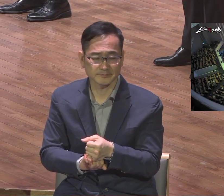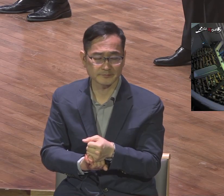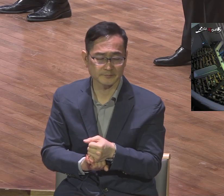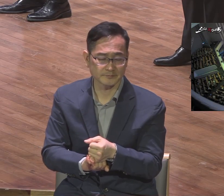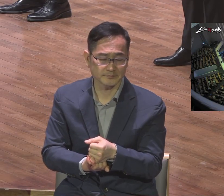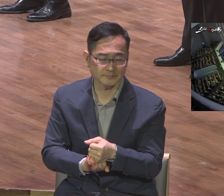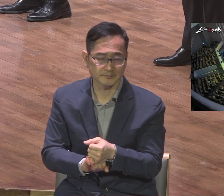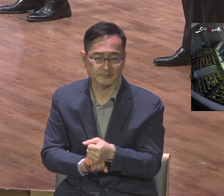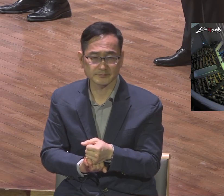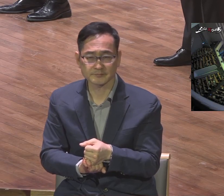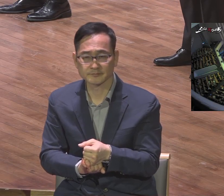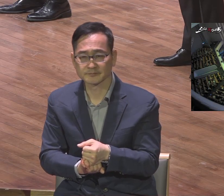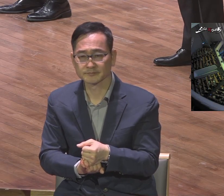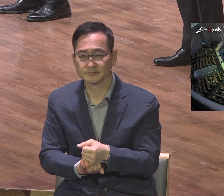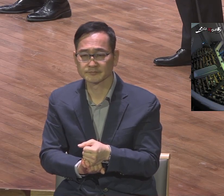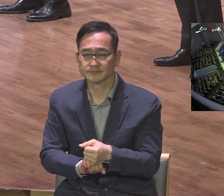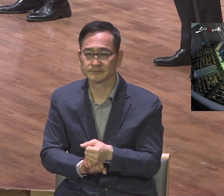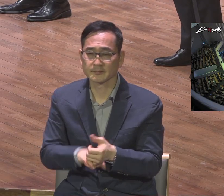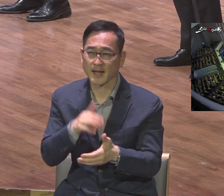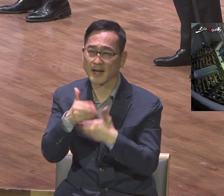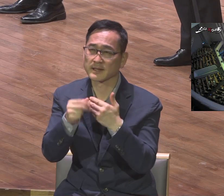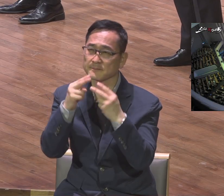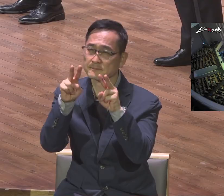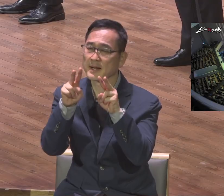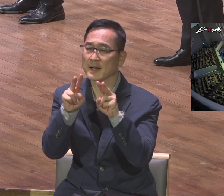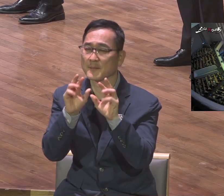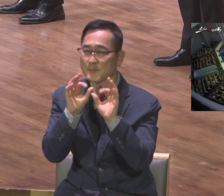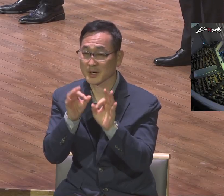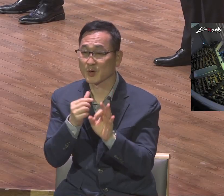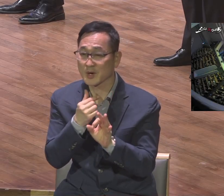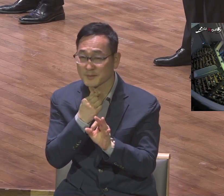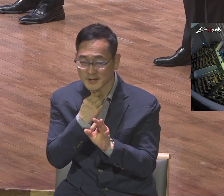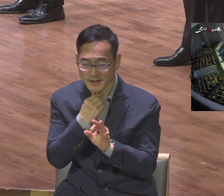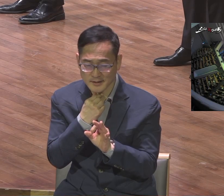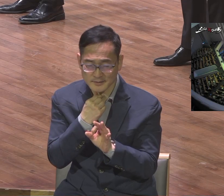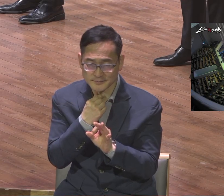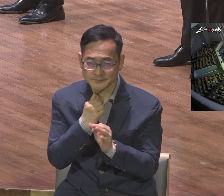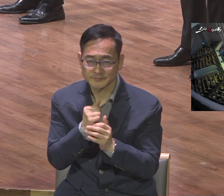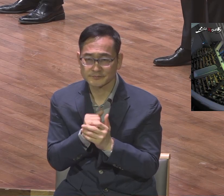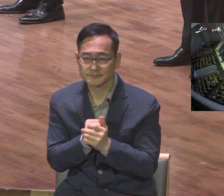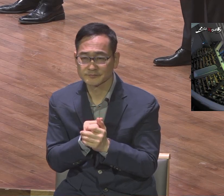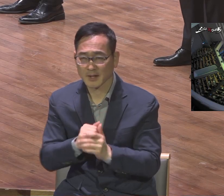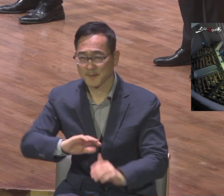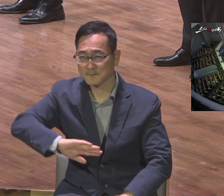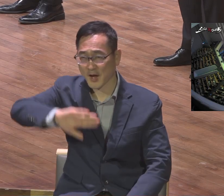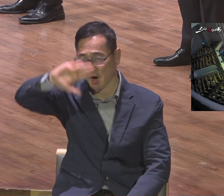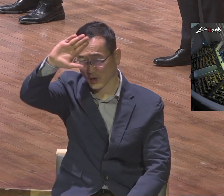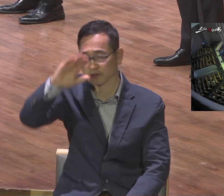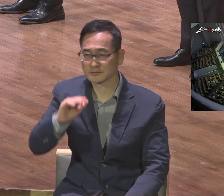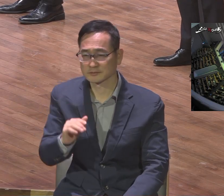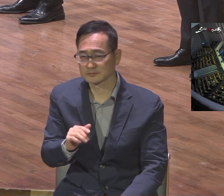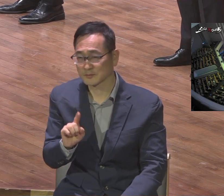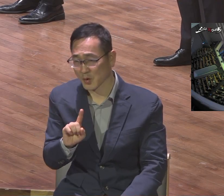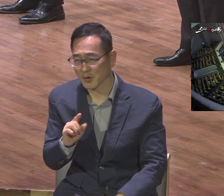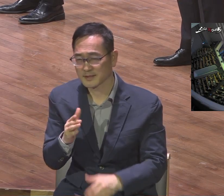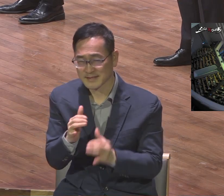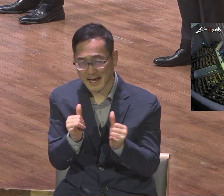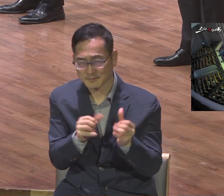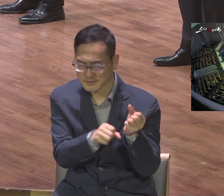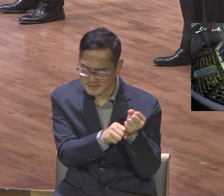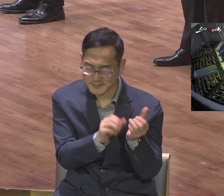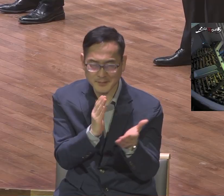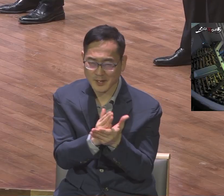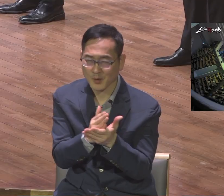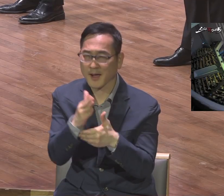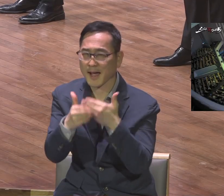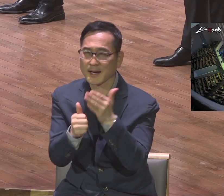사랑을 따라가길 소망합니다. 이 시간 함께 기도하겠습니다. 벽을 향하여 사람이 아닌 성삼위 하나님만을 바라보고